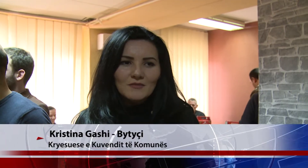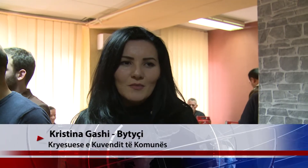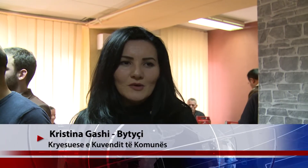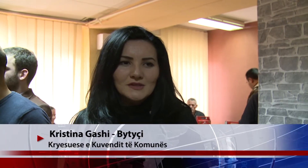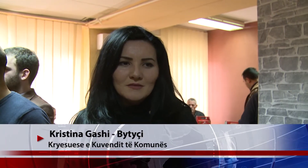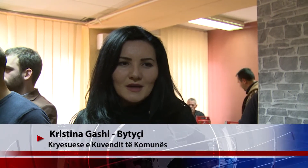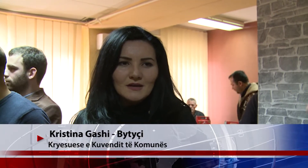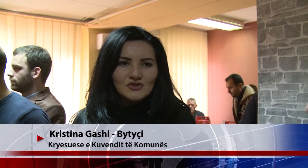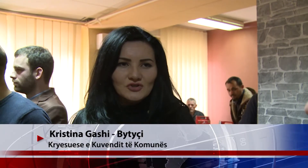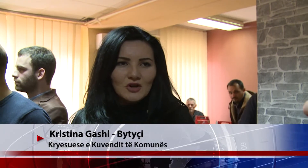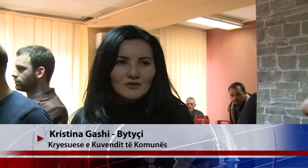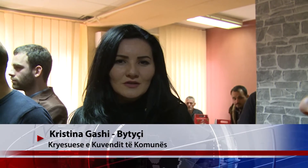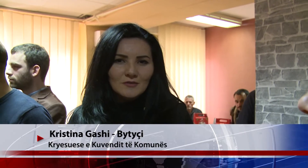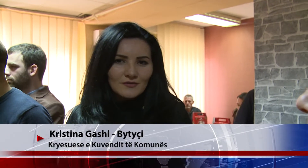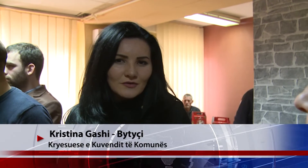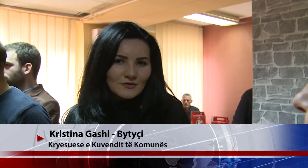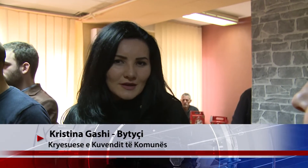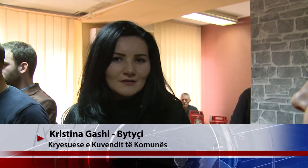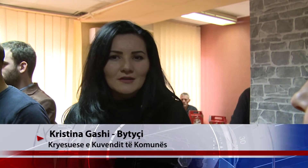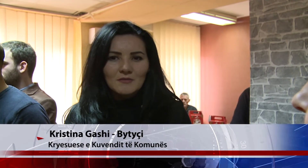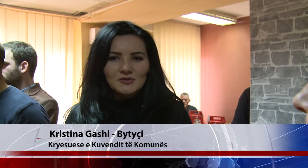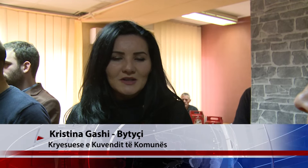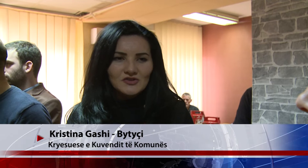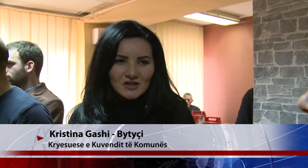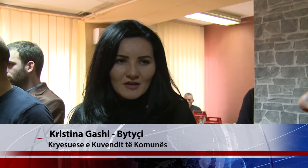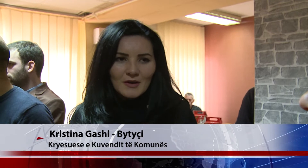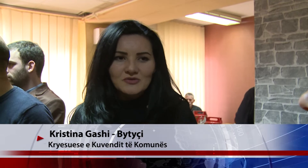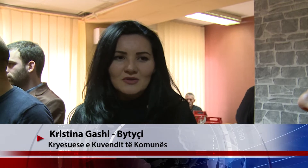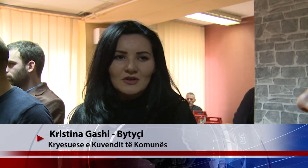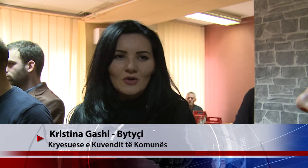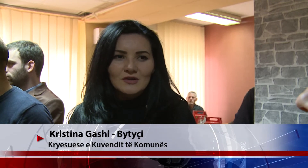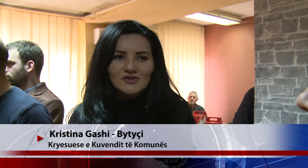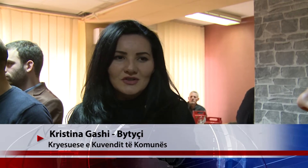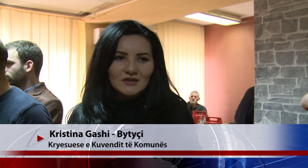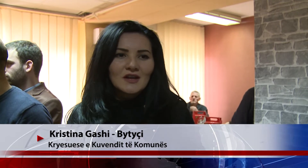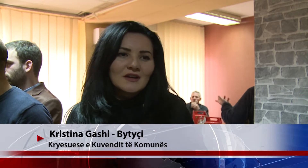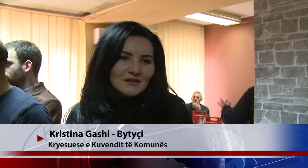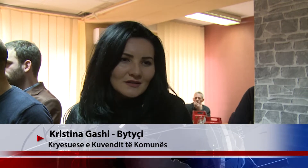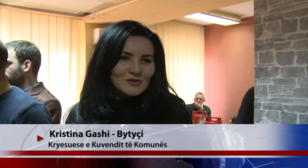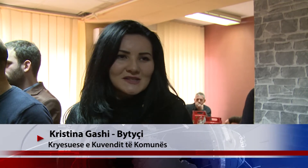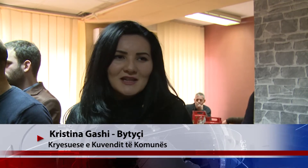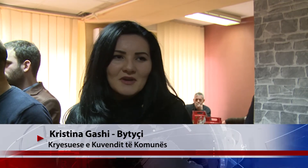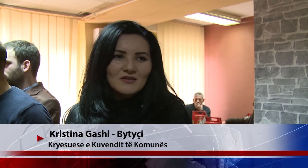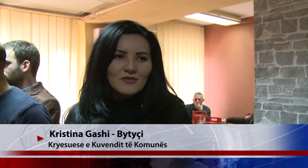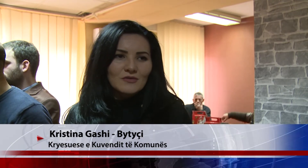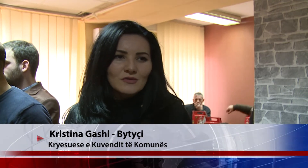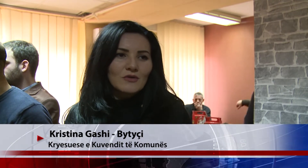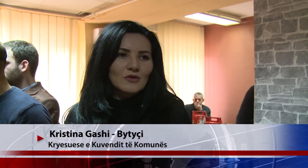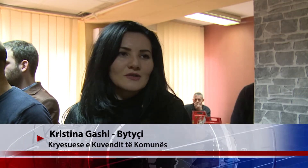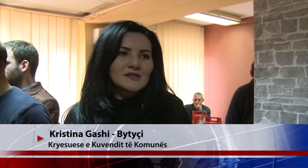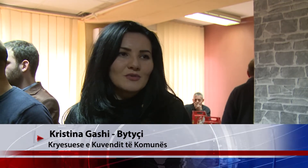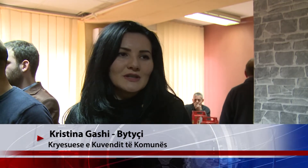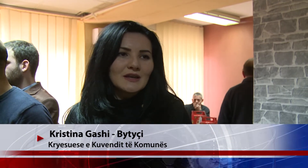fundit që kemi pasën me këtë shoqatë, për fund vit kemi shprej dëshire dhe bashkë me kryetorin që t'ju sillim nga